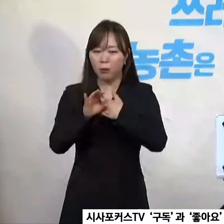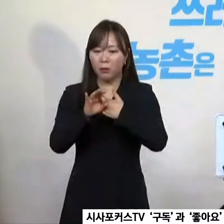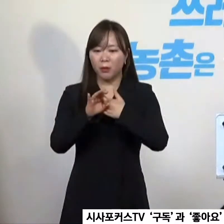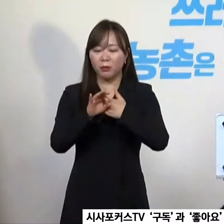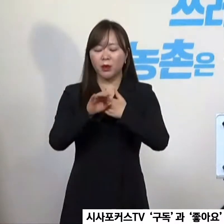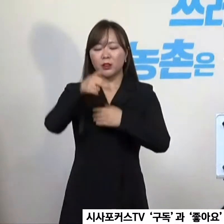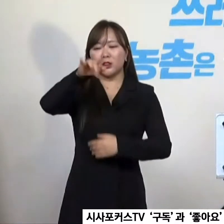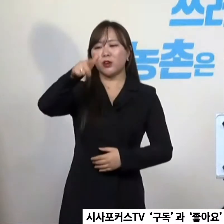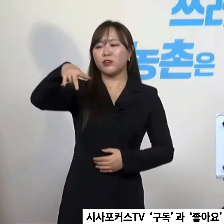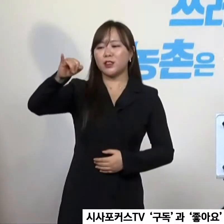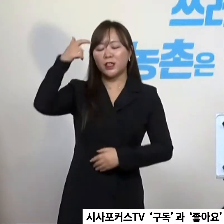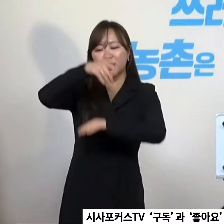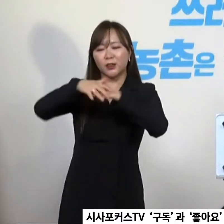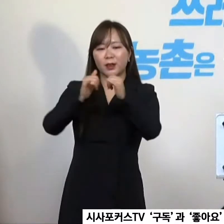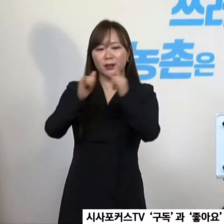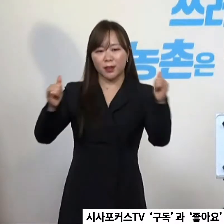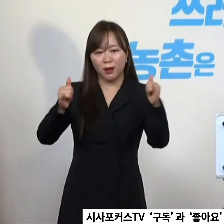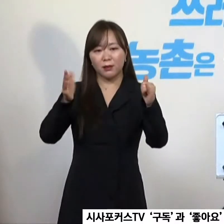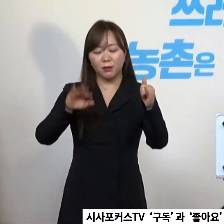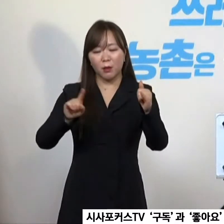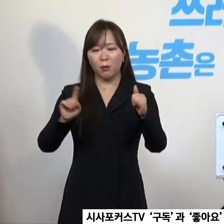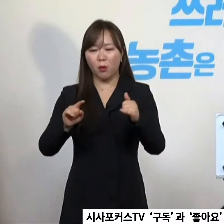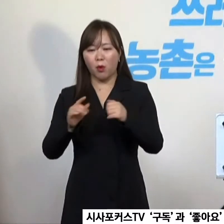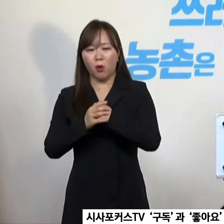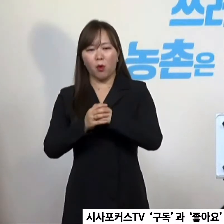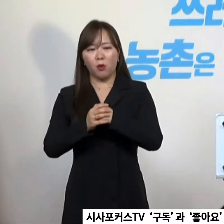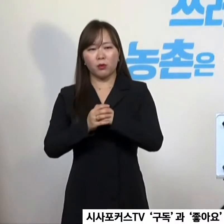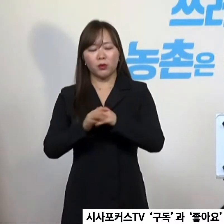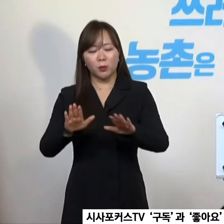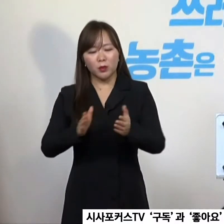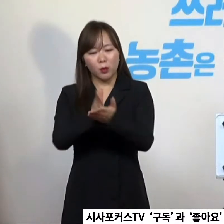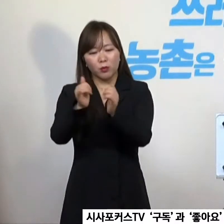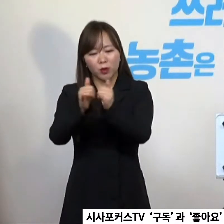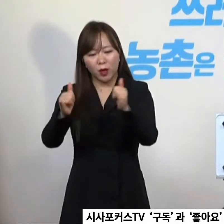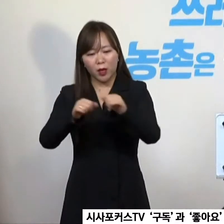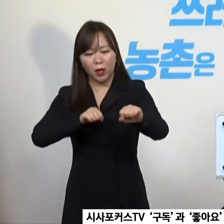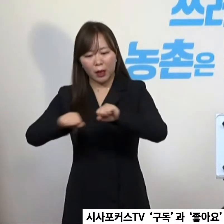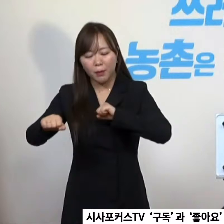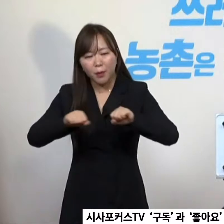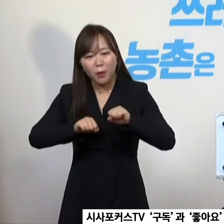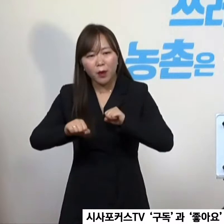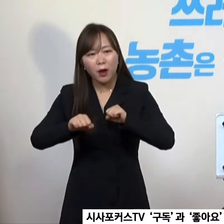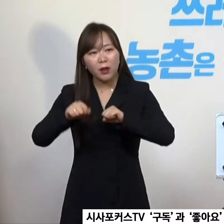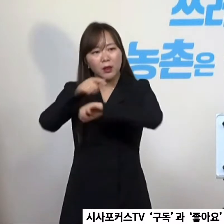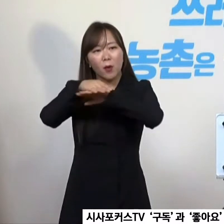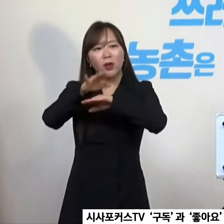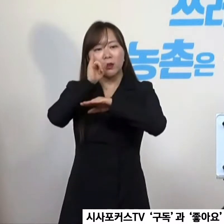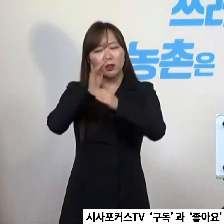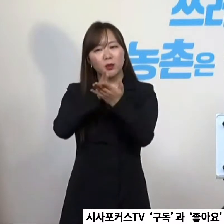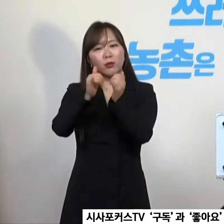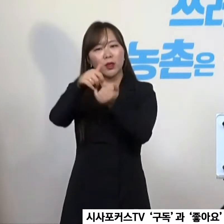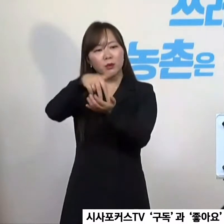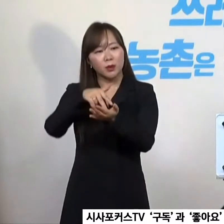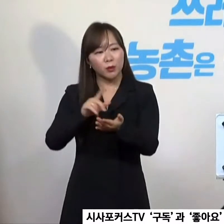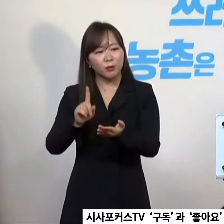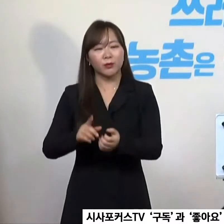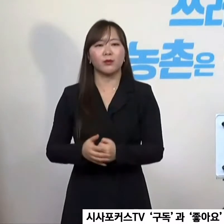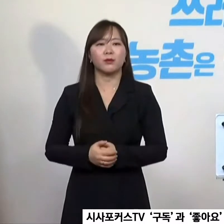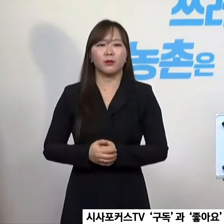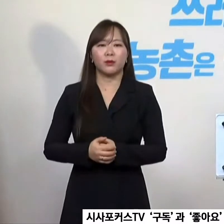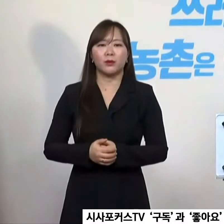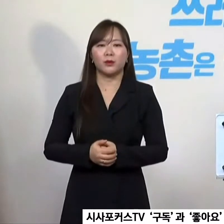전시기획자라고 올리셨는데 대선 과정에서 공사활동에 전문가로서의 행보를 조금 계획이 있으신 건지. 글쎄